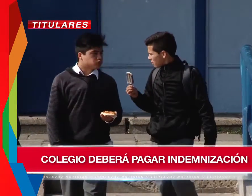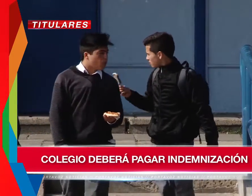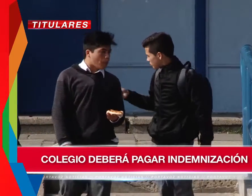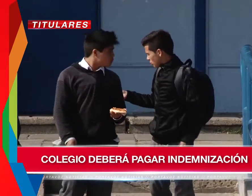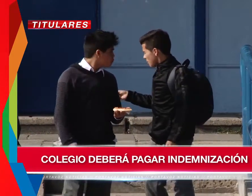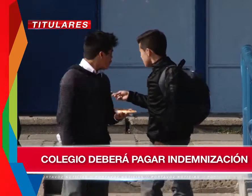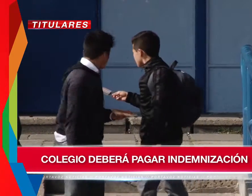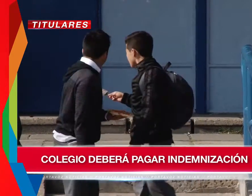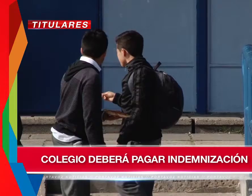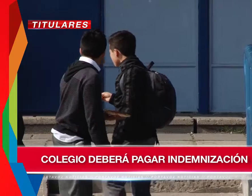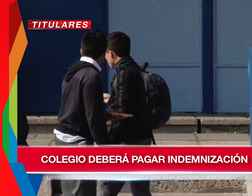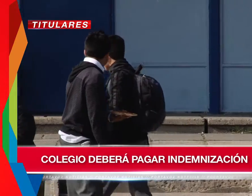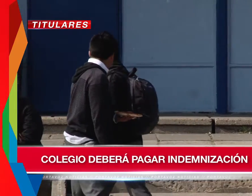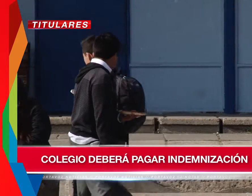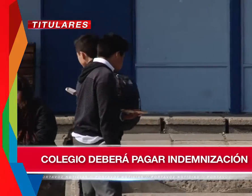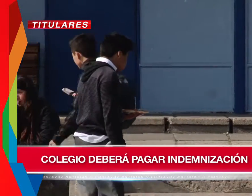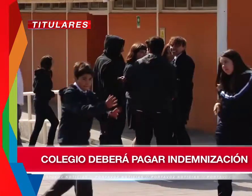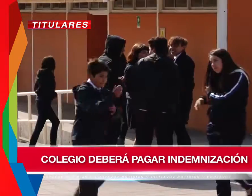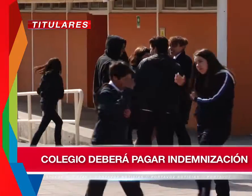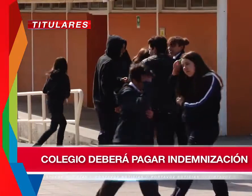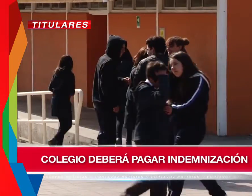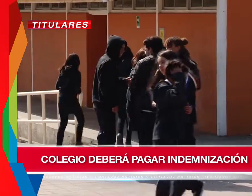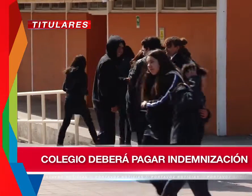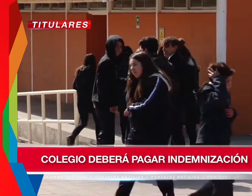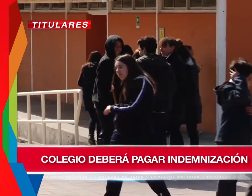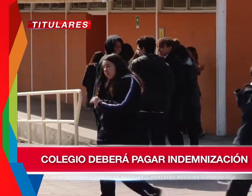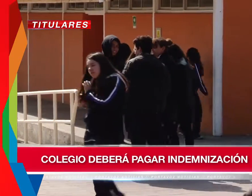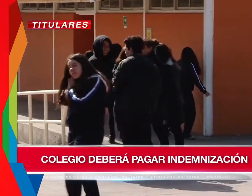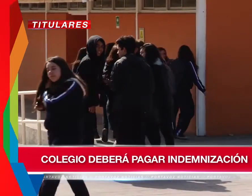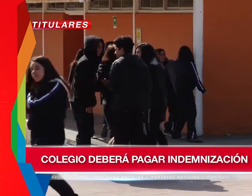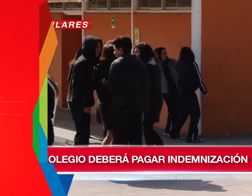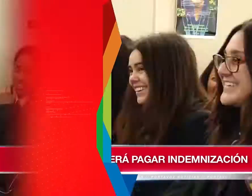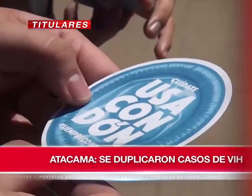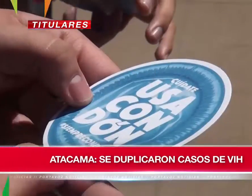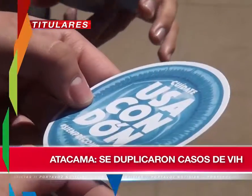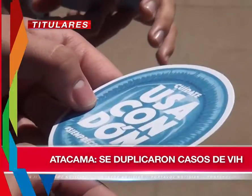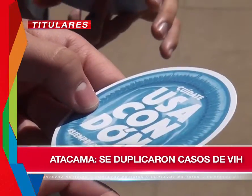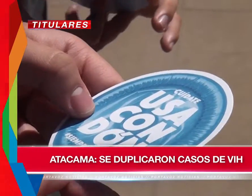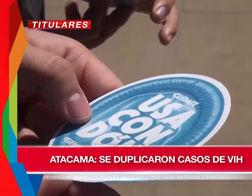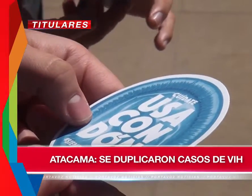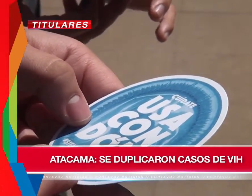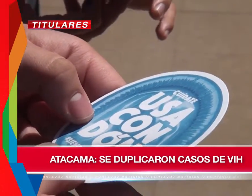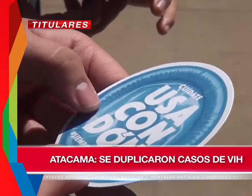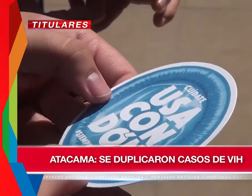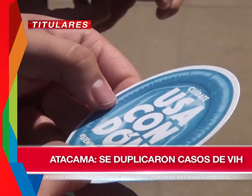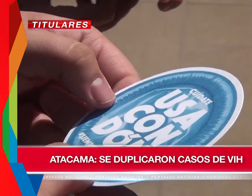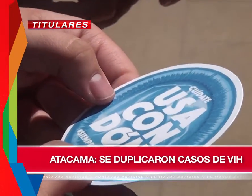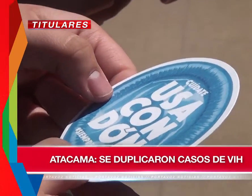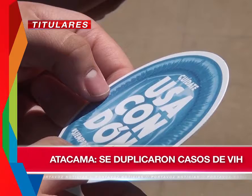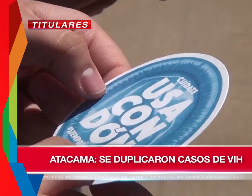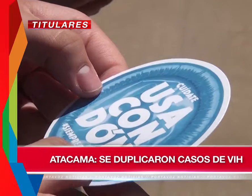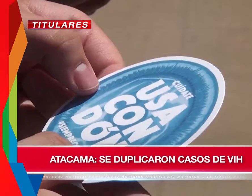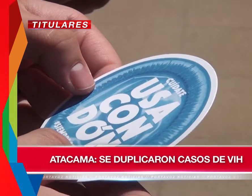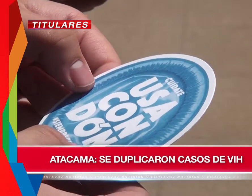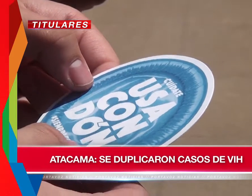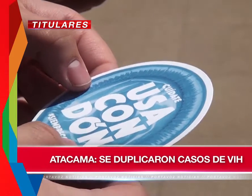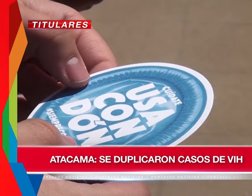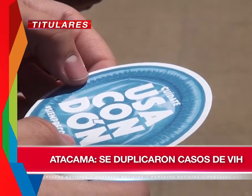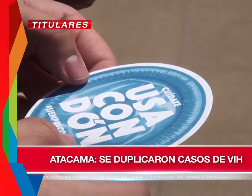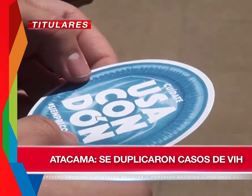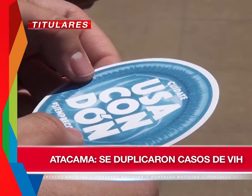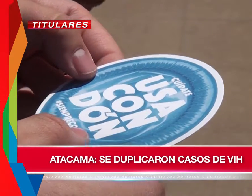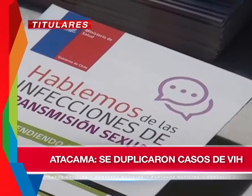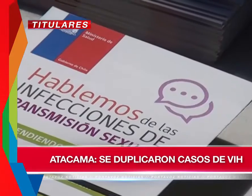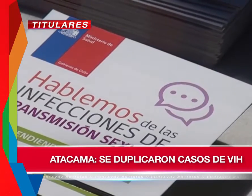pagar una indemnización por un accidente de un estudiante en el Cerro San Cristóbal. Preocupación en Atacama. En los últimos 5 años, los casos